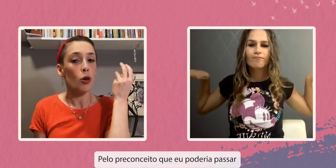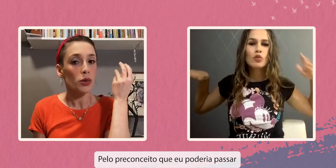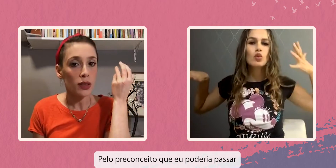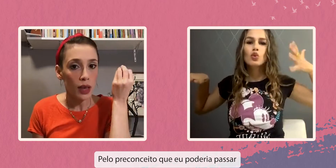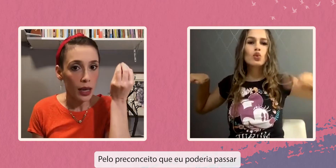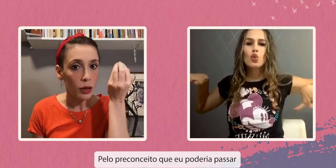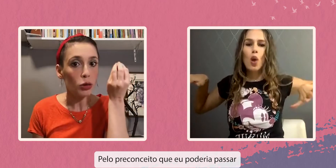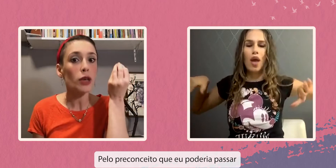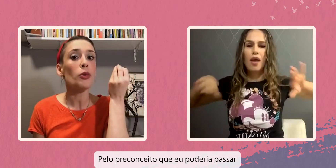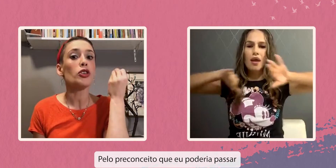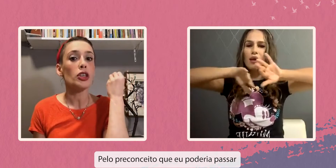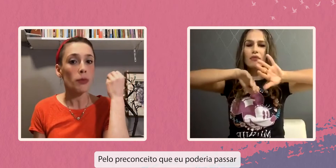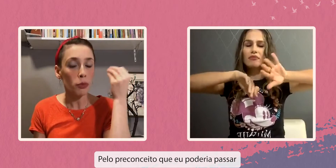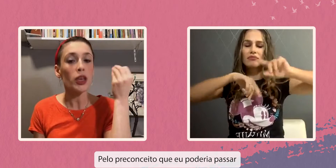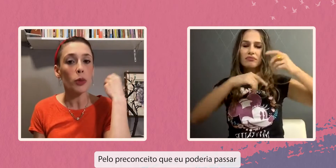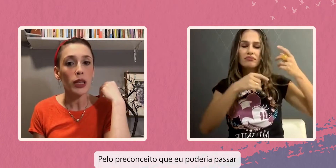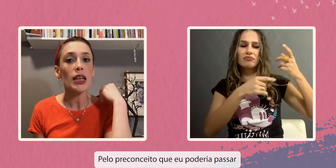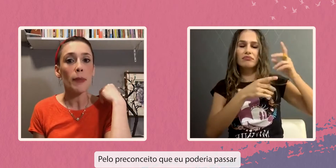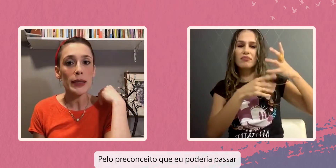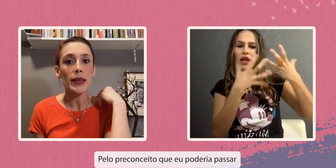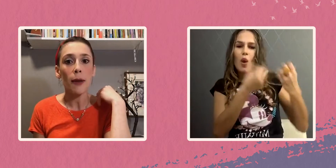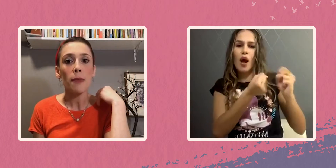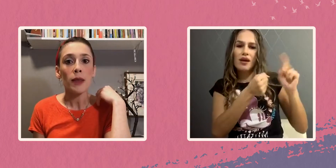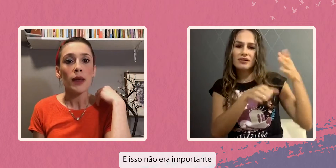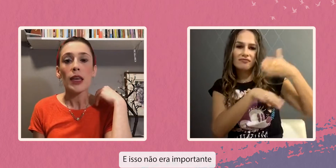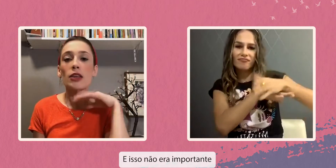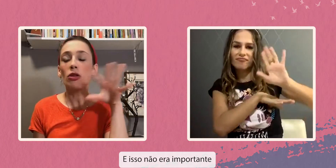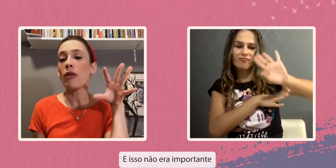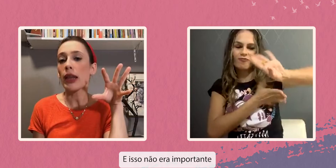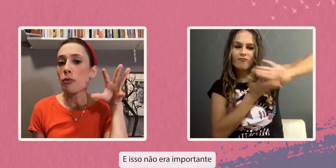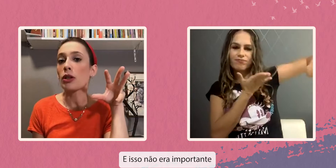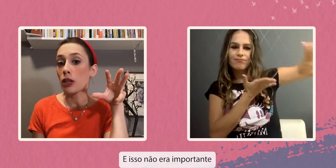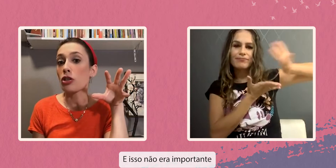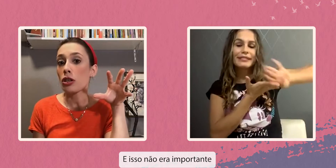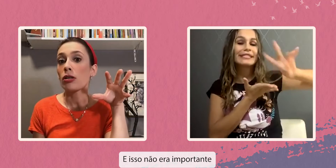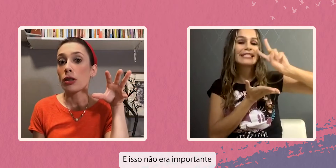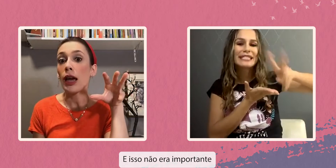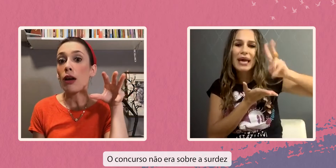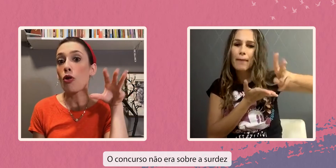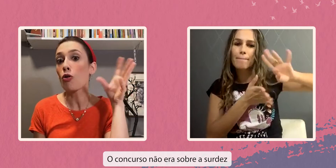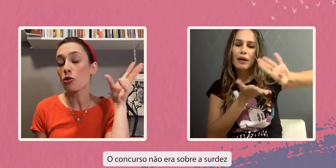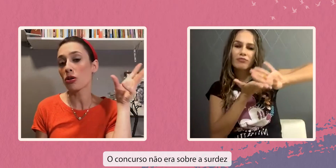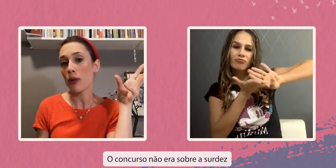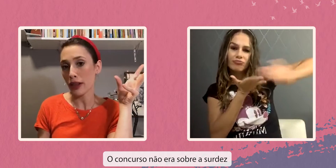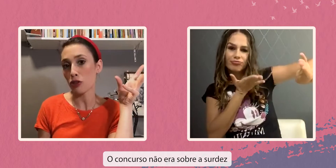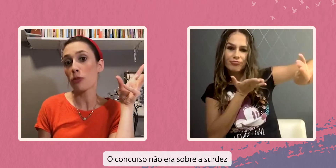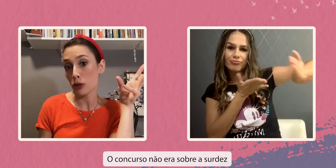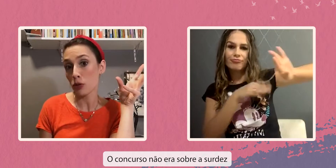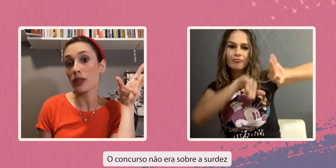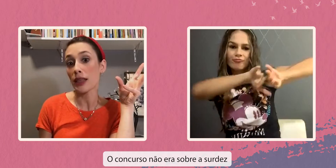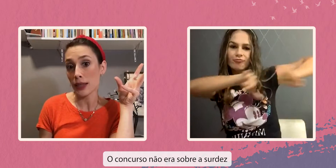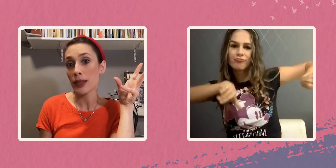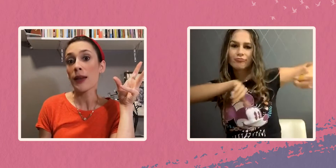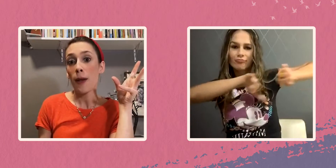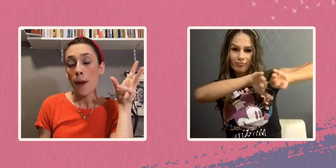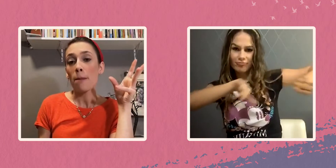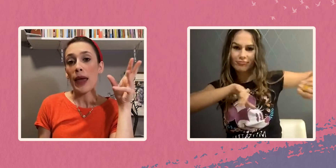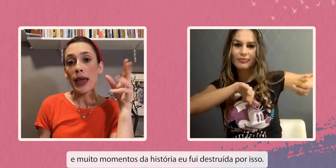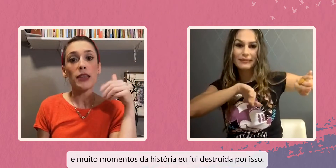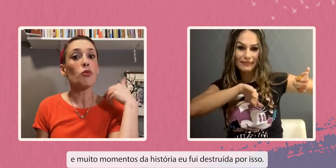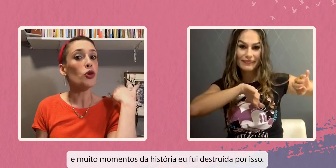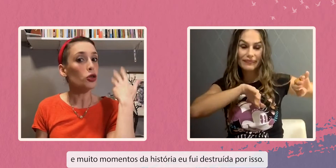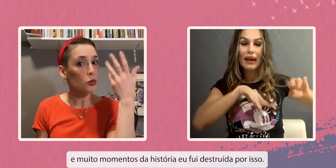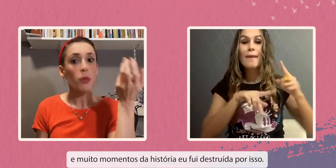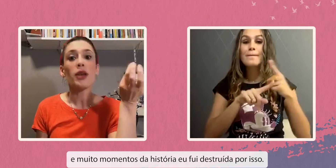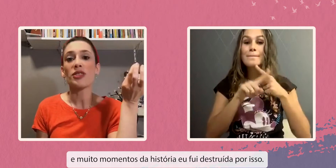pelo preconceito que eu poderia passar. E isso não era importante, né? O concurso não era sobre a surdez,